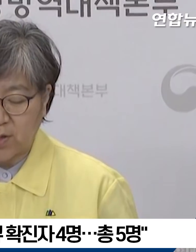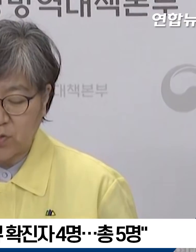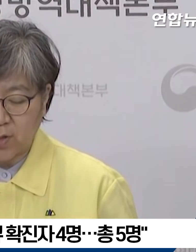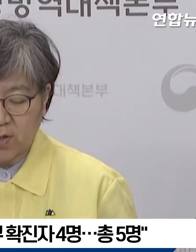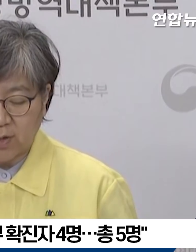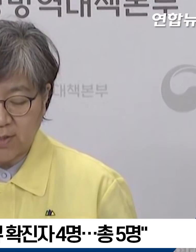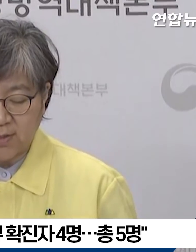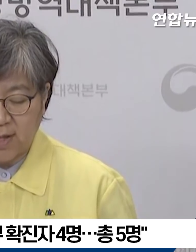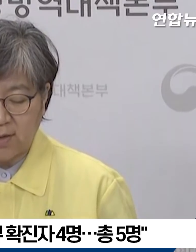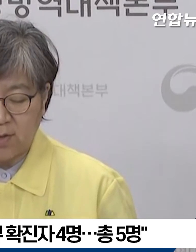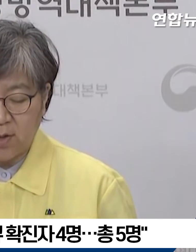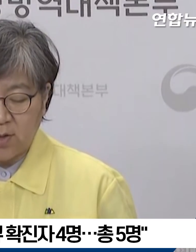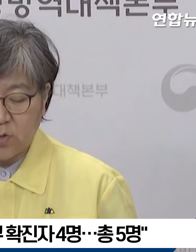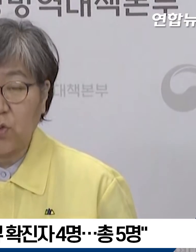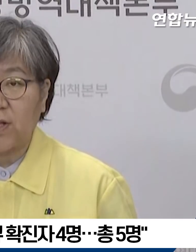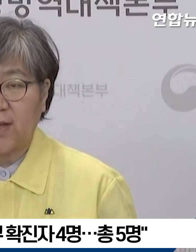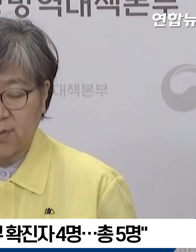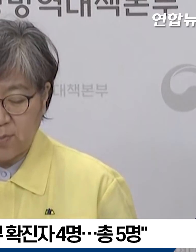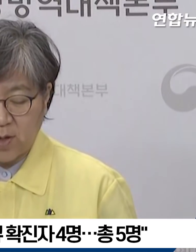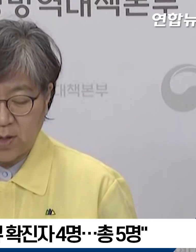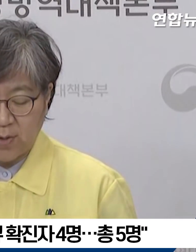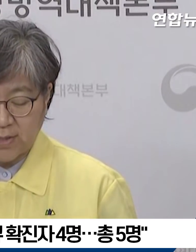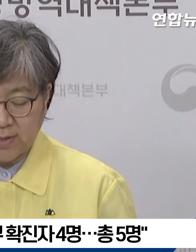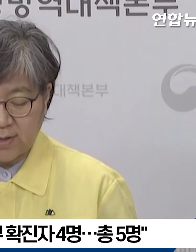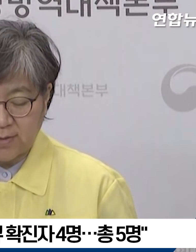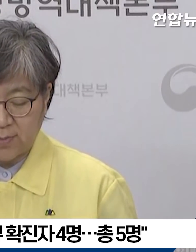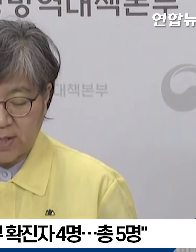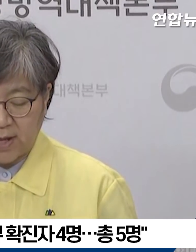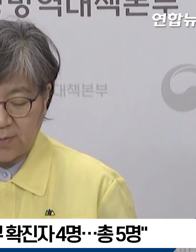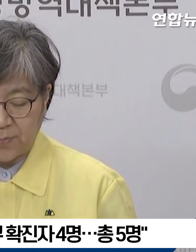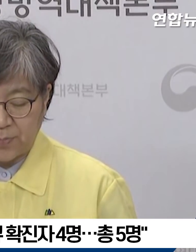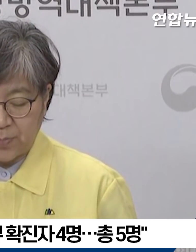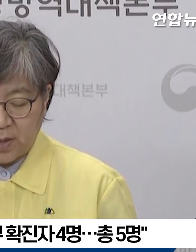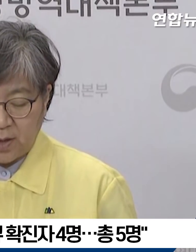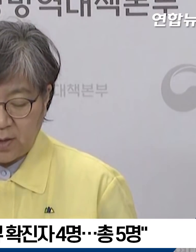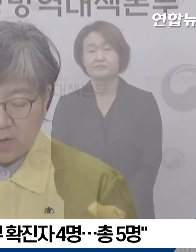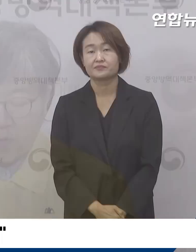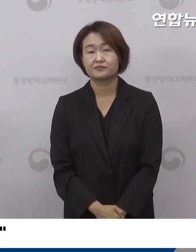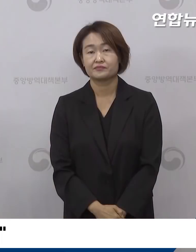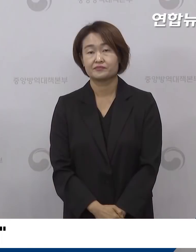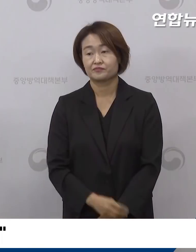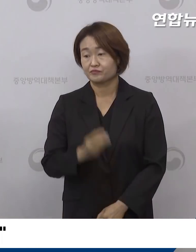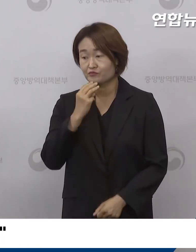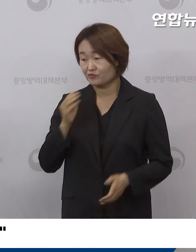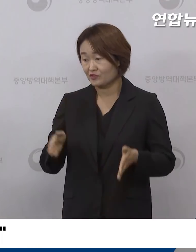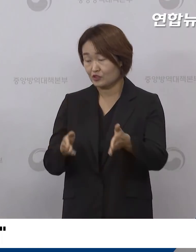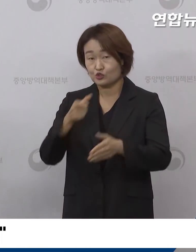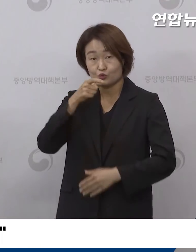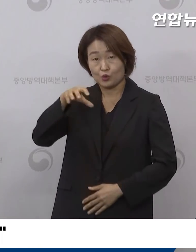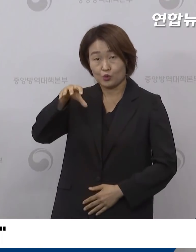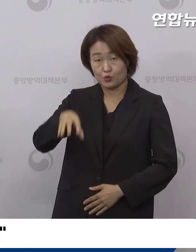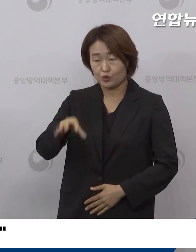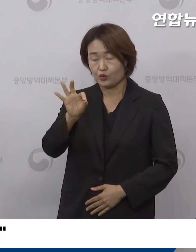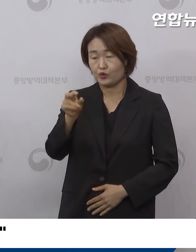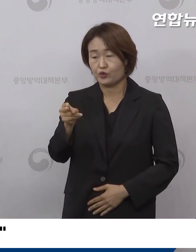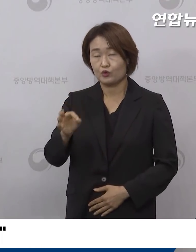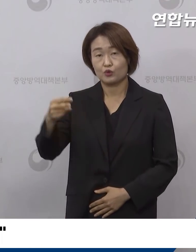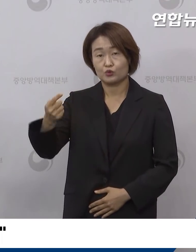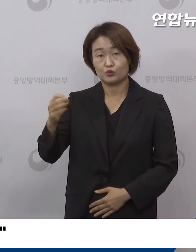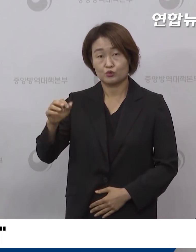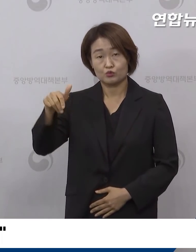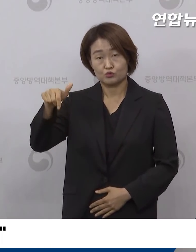가족 2명이 추가로 확진되어 총 5명이 확진되었습니다. 경기 수원시 영통구 가족